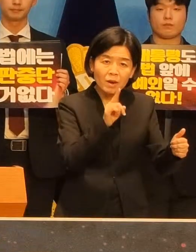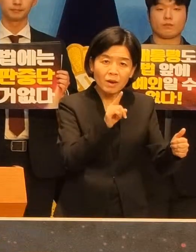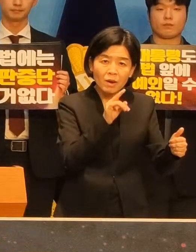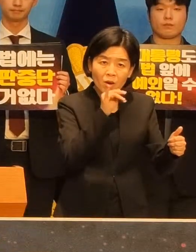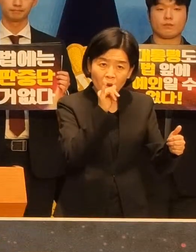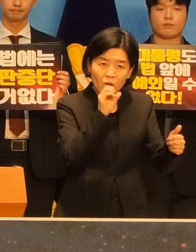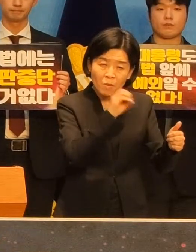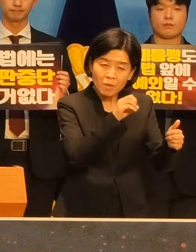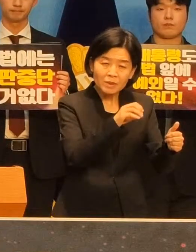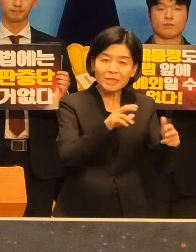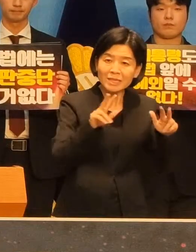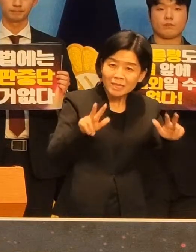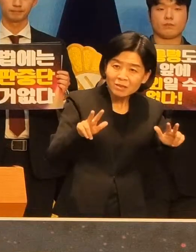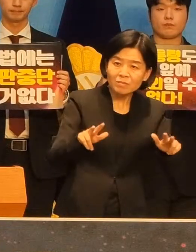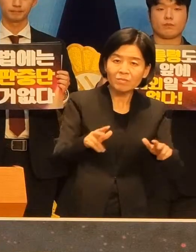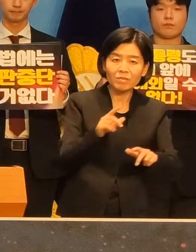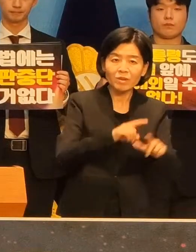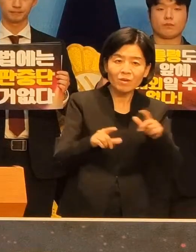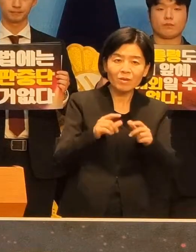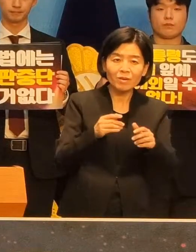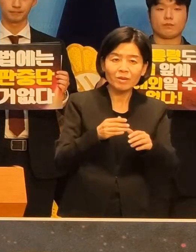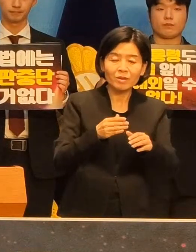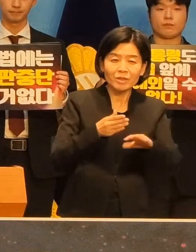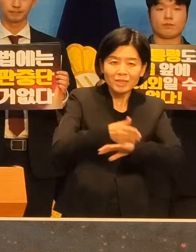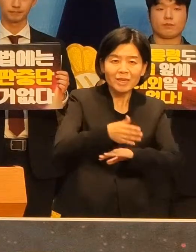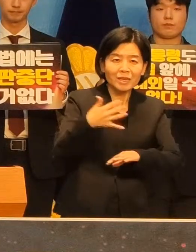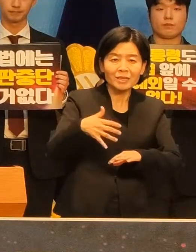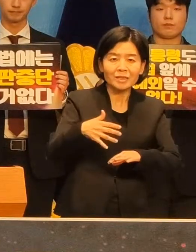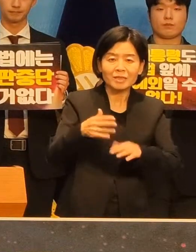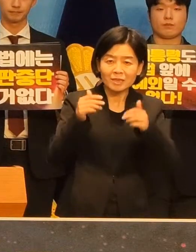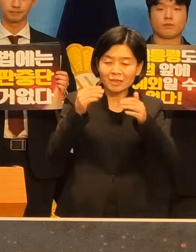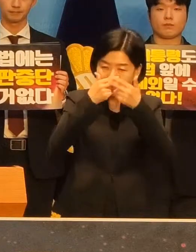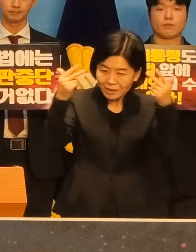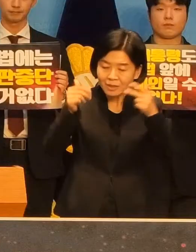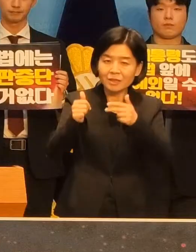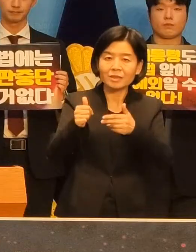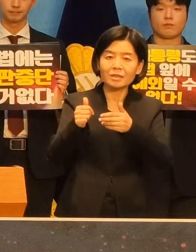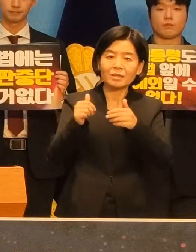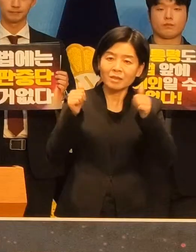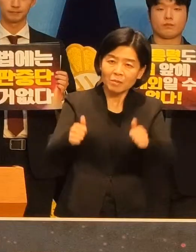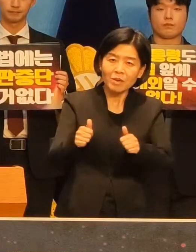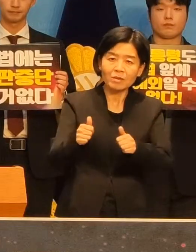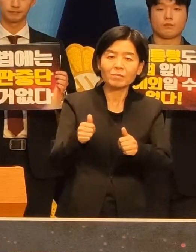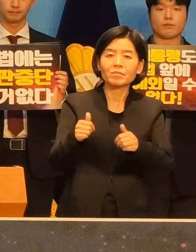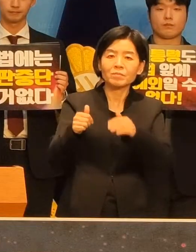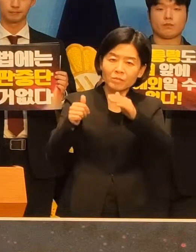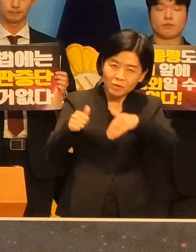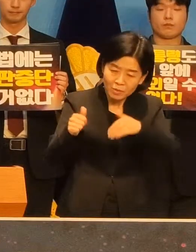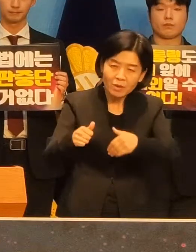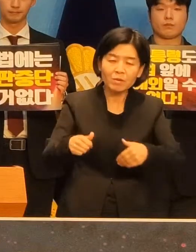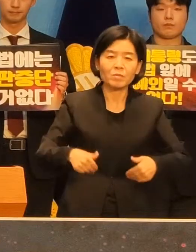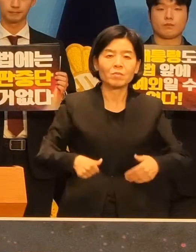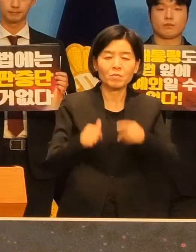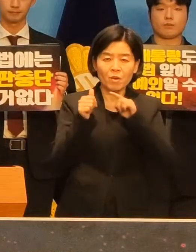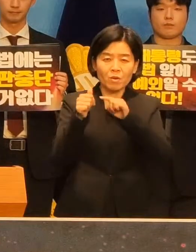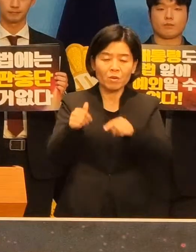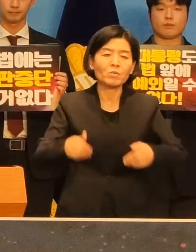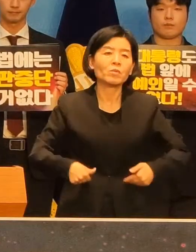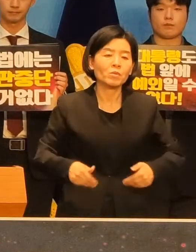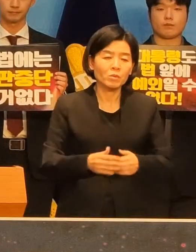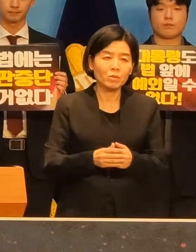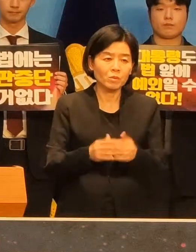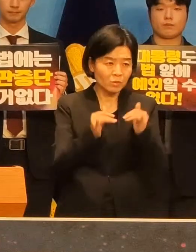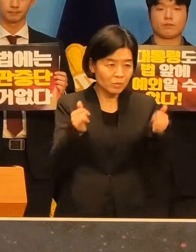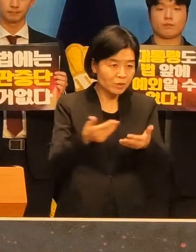주권자 취급을 해주는 지금 더 늦어지기 전에 이재명에게 재판을 받으라고 계속해서 명령해야 합니다. 그 어떤 국민도